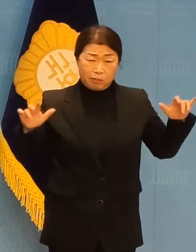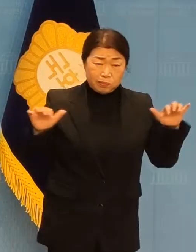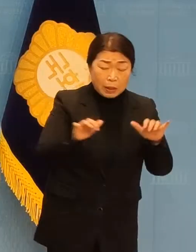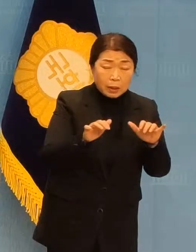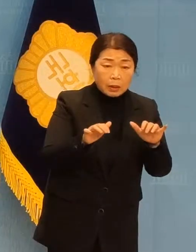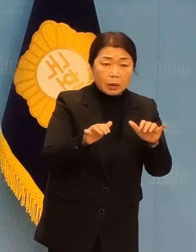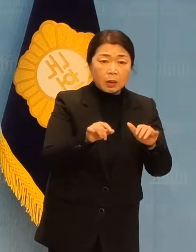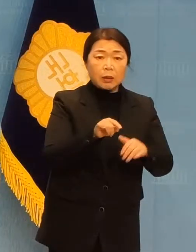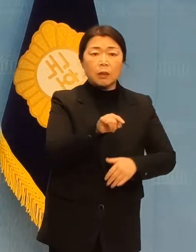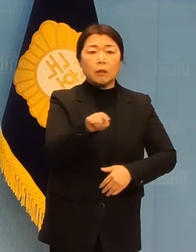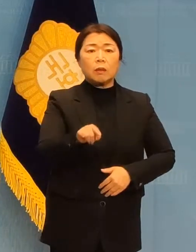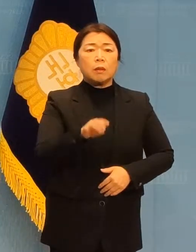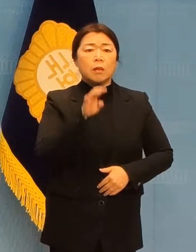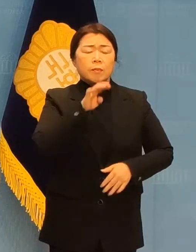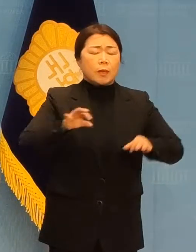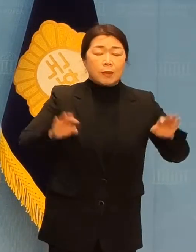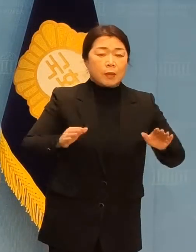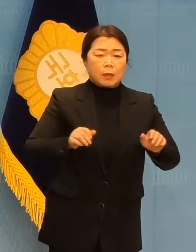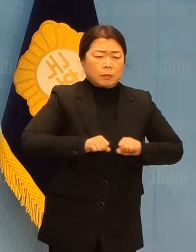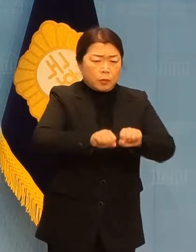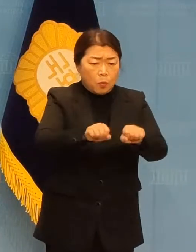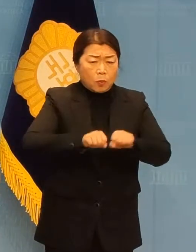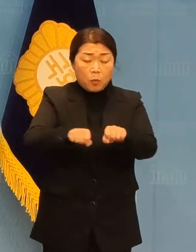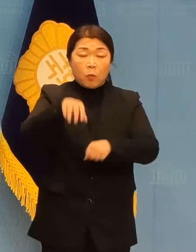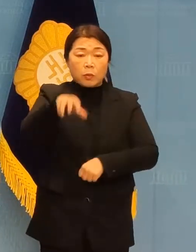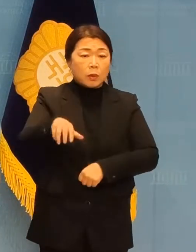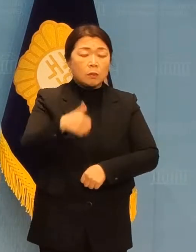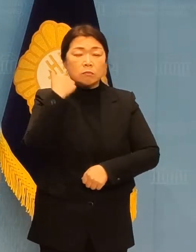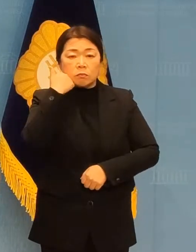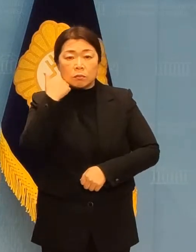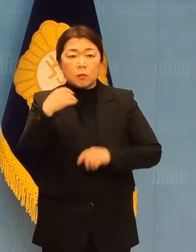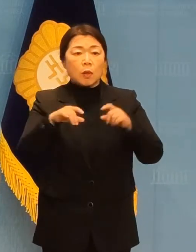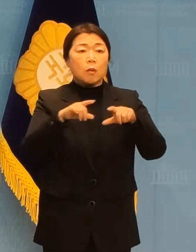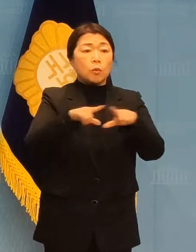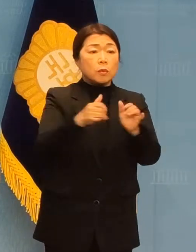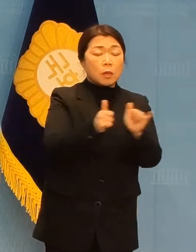청소해야 되는데 사람이 어디 있습니까? 민간인이.